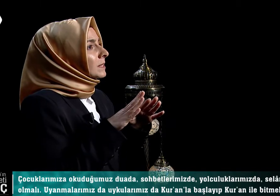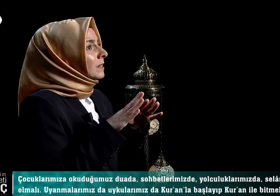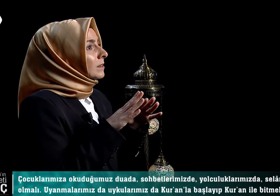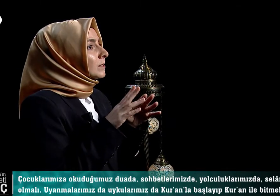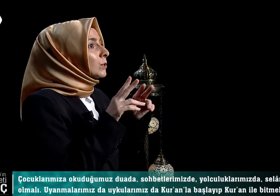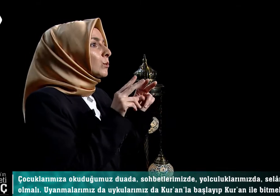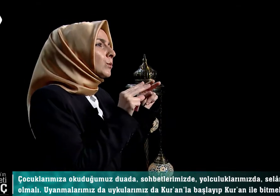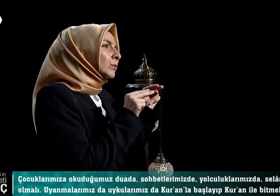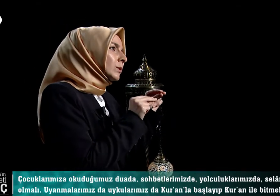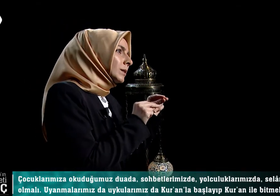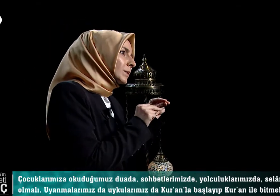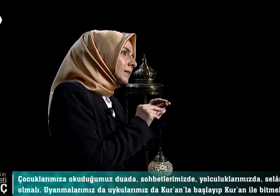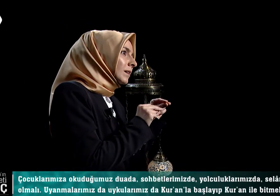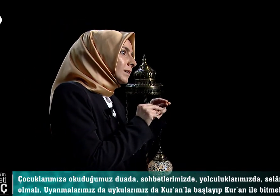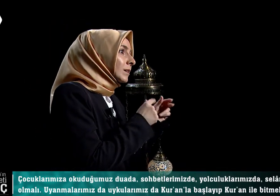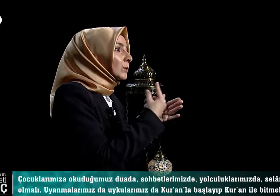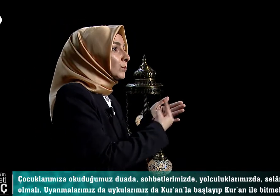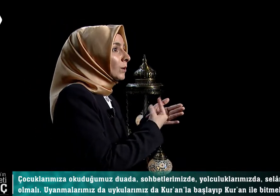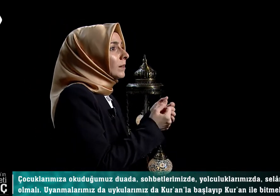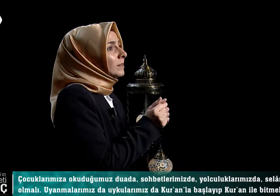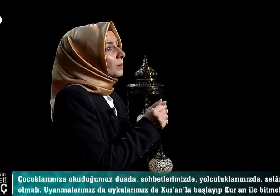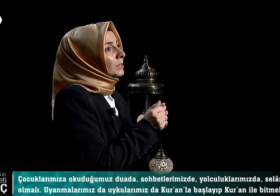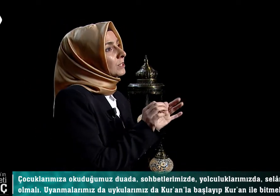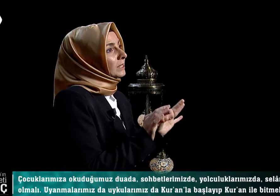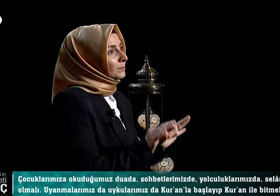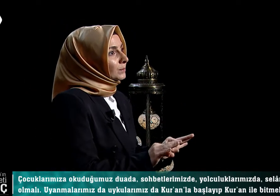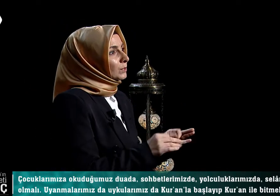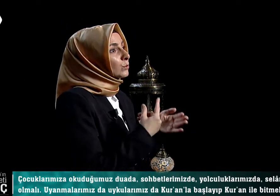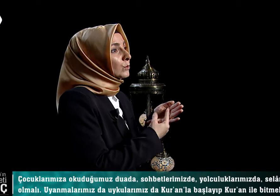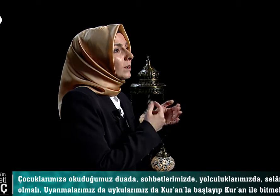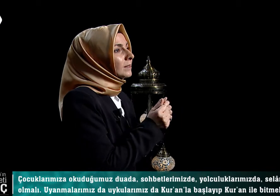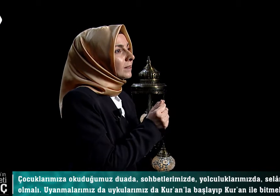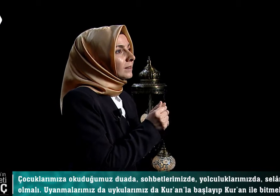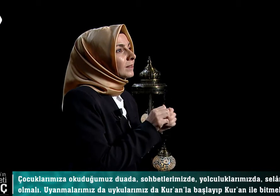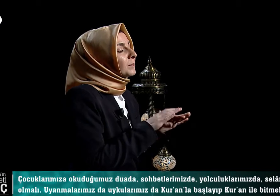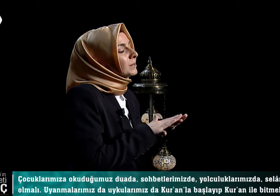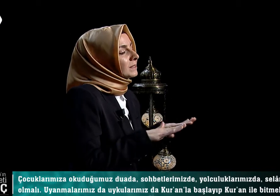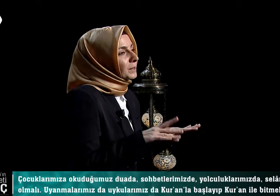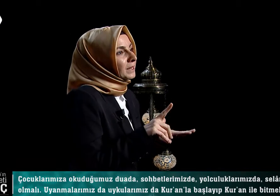Uyanmalarımızda, uykularımızda Kur'an'la başlayıp Kur'an'la bitmeli.